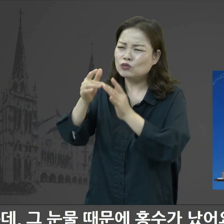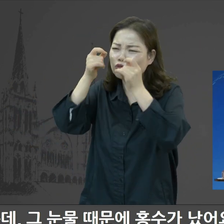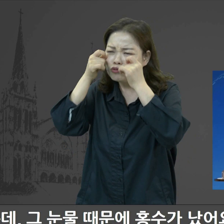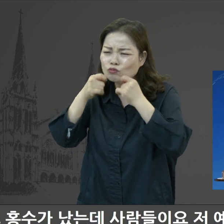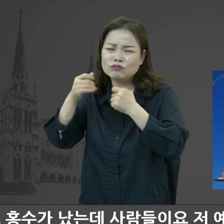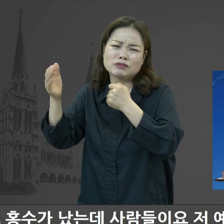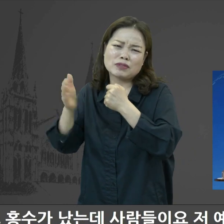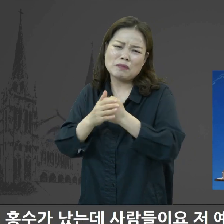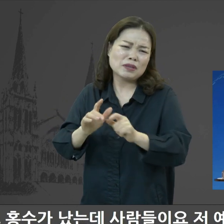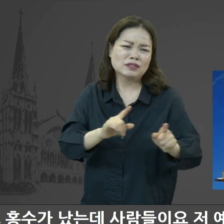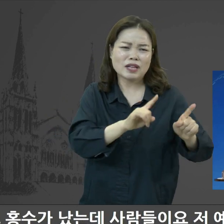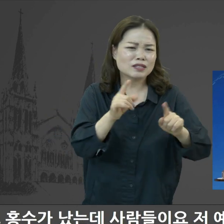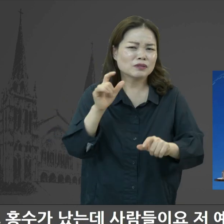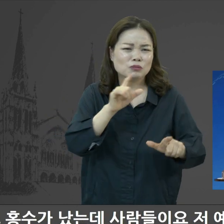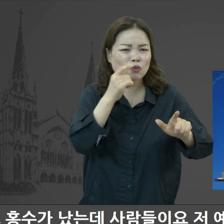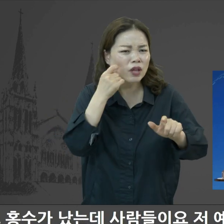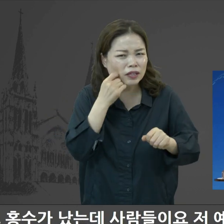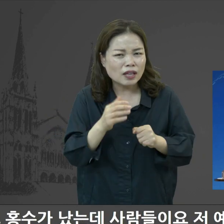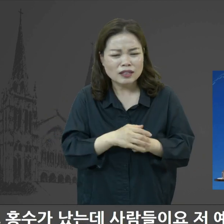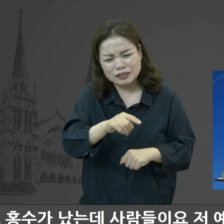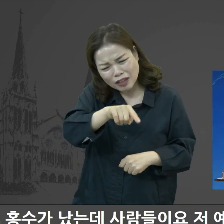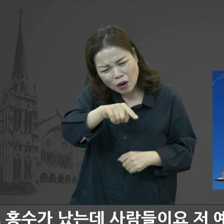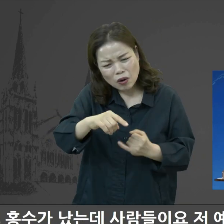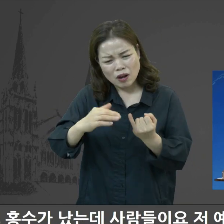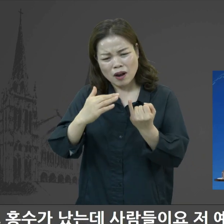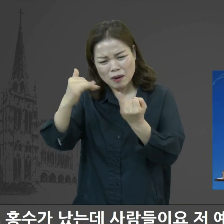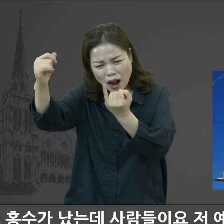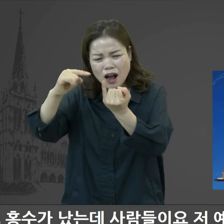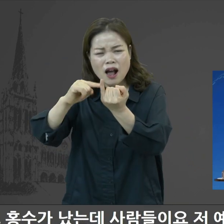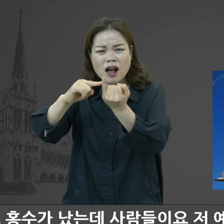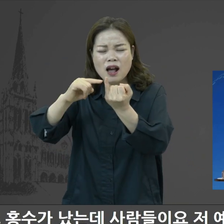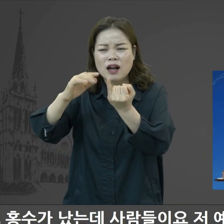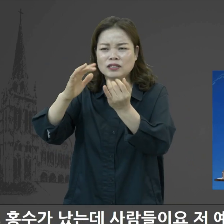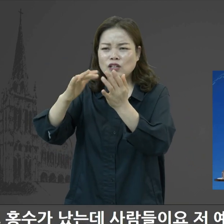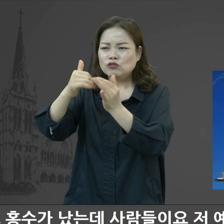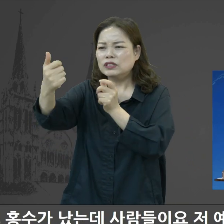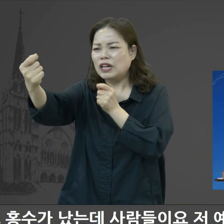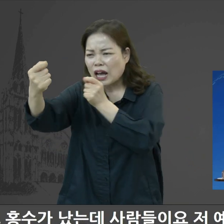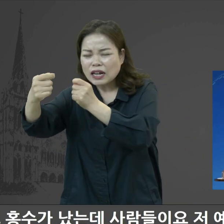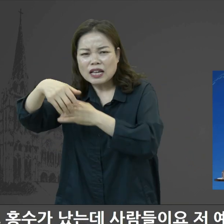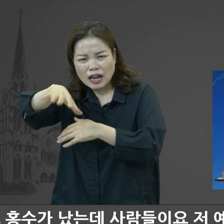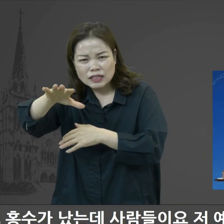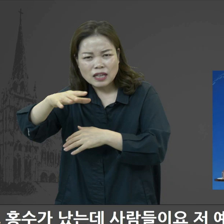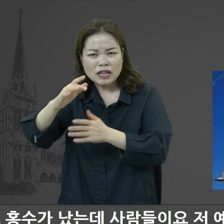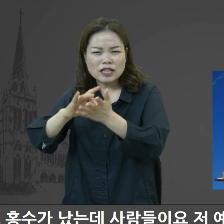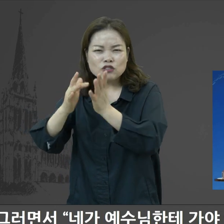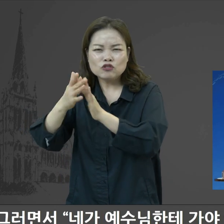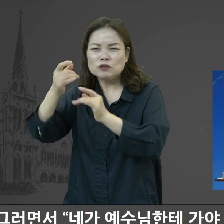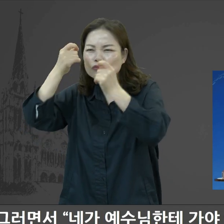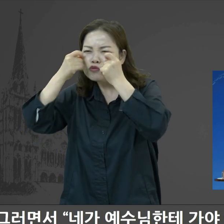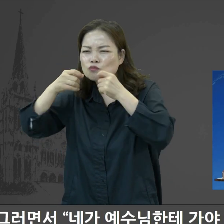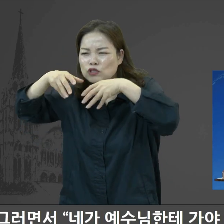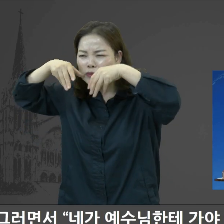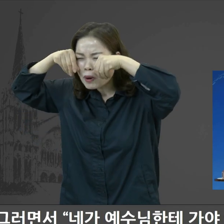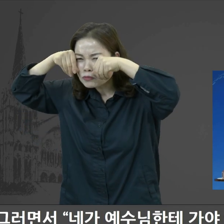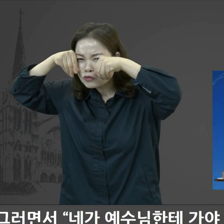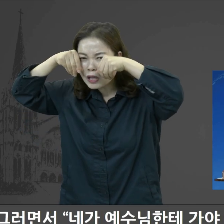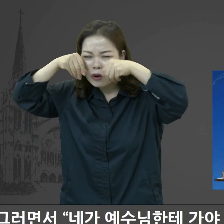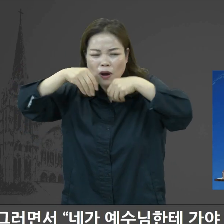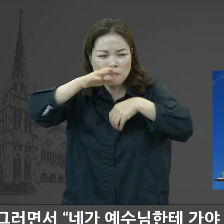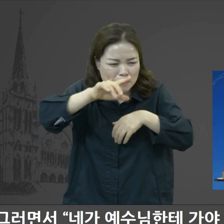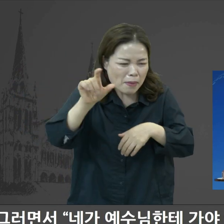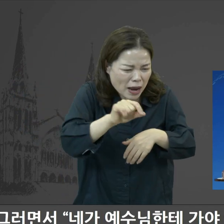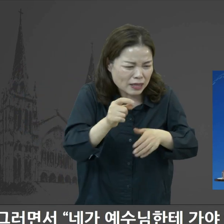때문에 못 살겠대요. 그러면서 네가 예수님한테 가야 예수님 저 눈물 끊긴다고, 빨리 예수님한테 가야